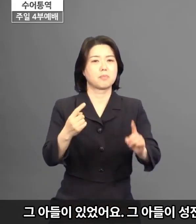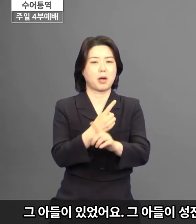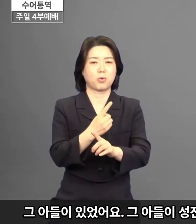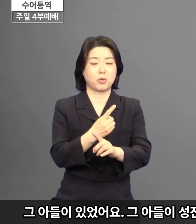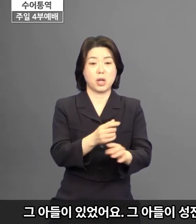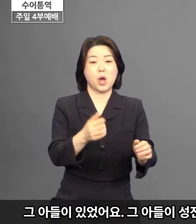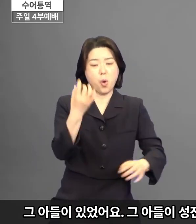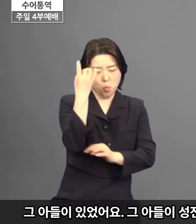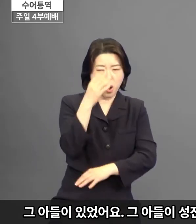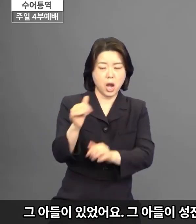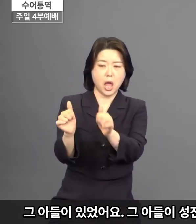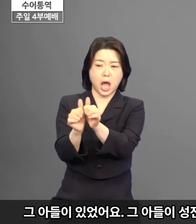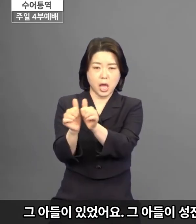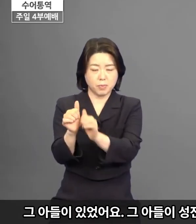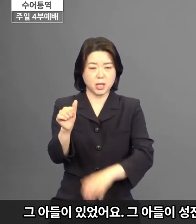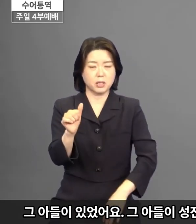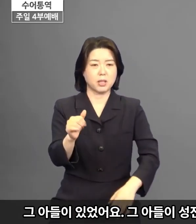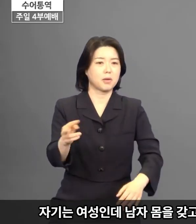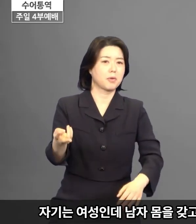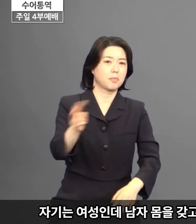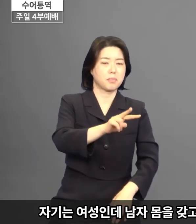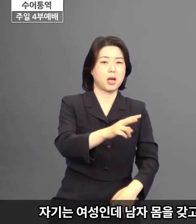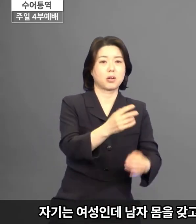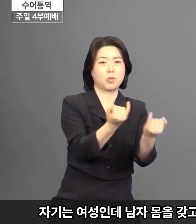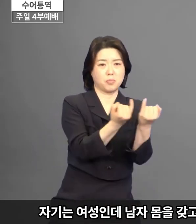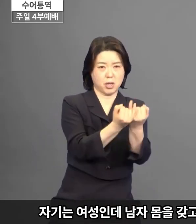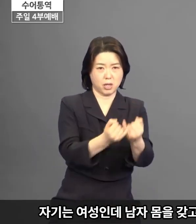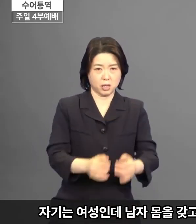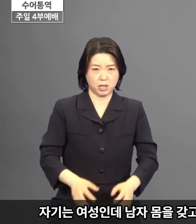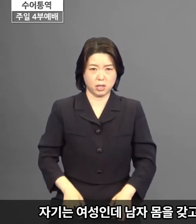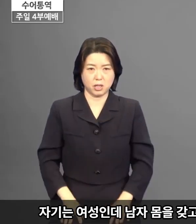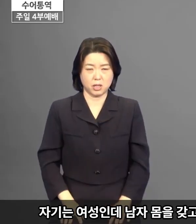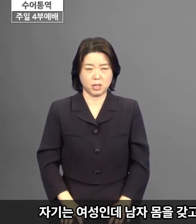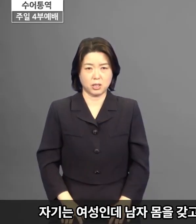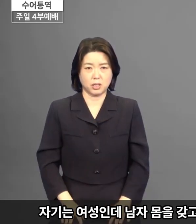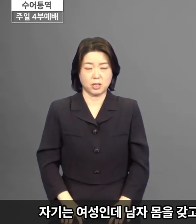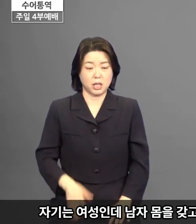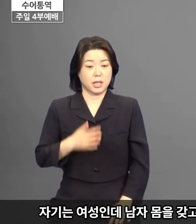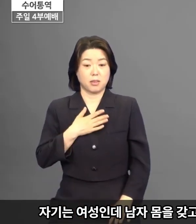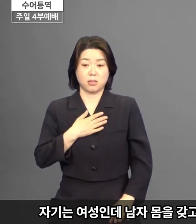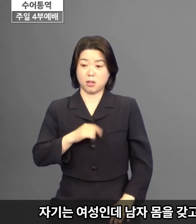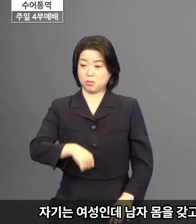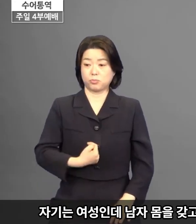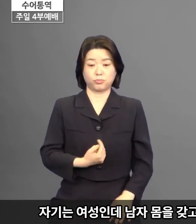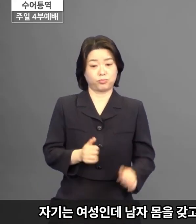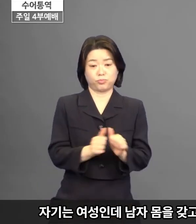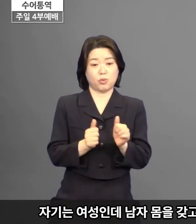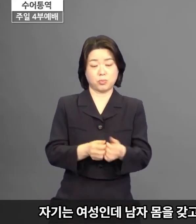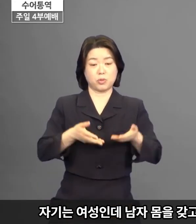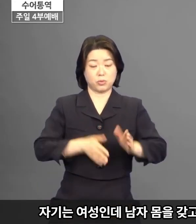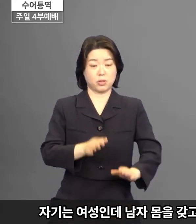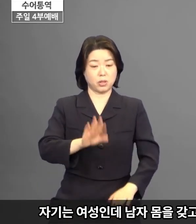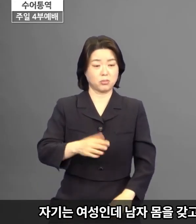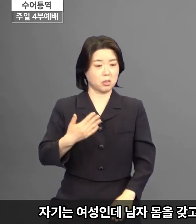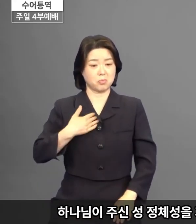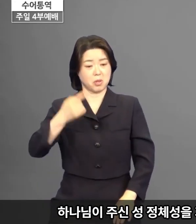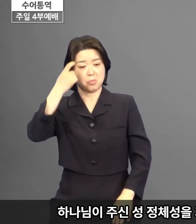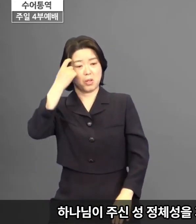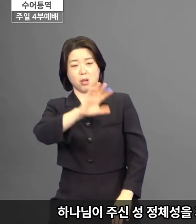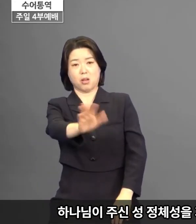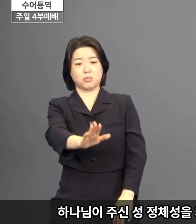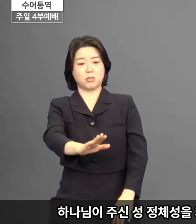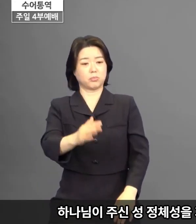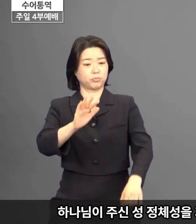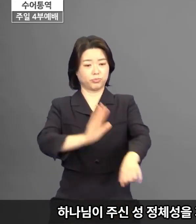여성으로. 그 왜 했느냐? 자기는 여성인데 남자 몸을 갖고 태어났다는, 잘못 태어났다는 거예요.